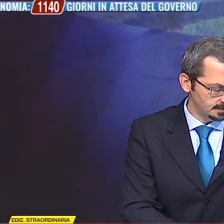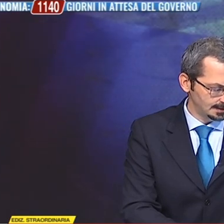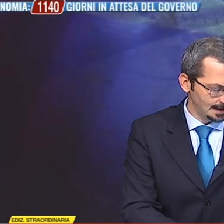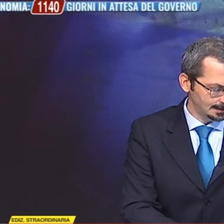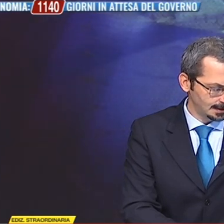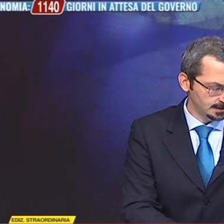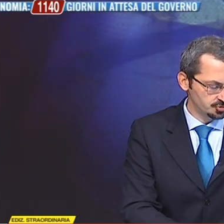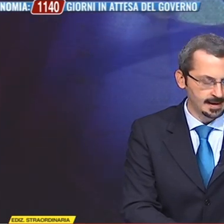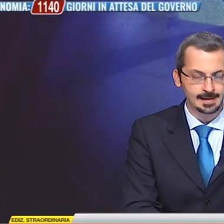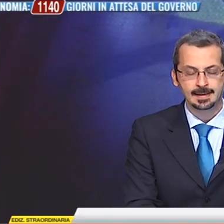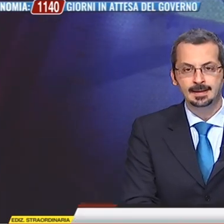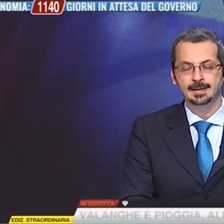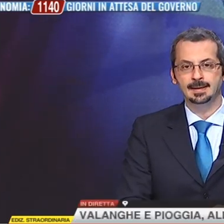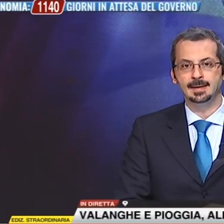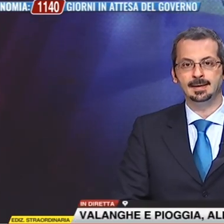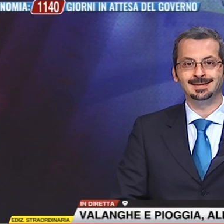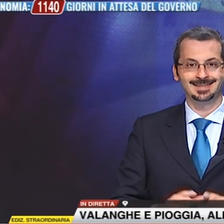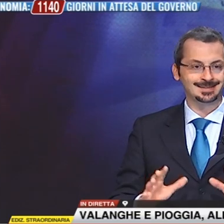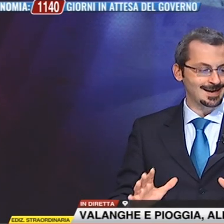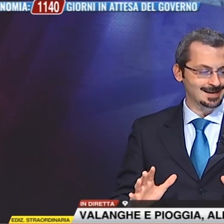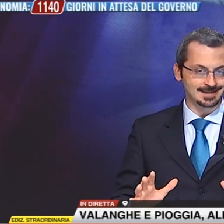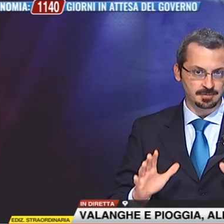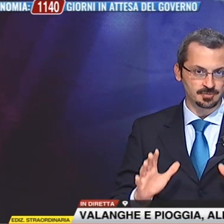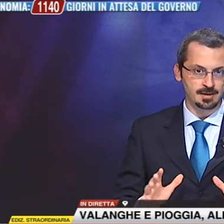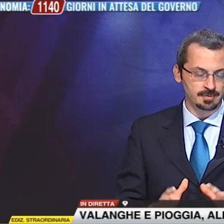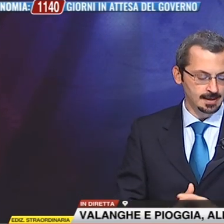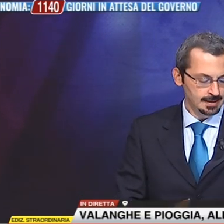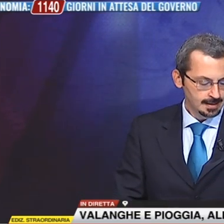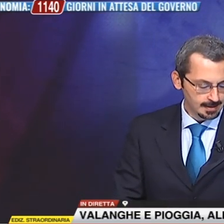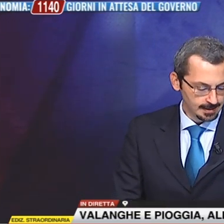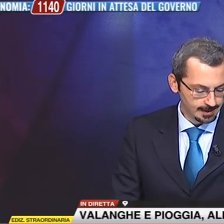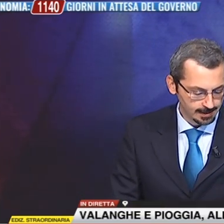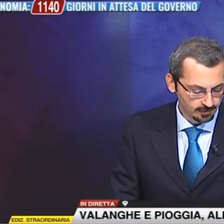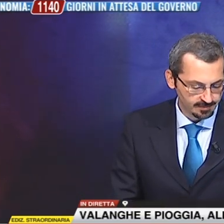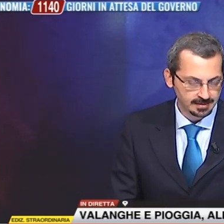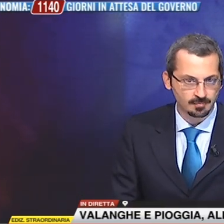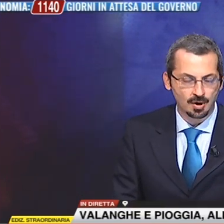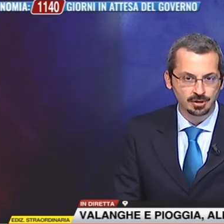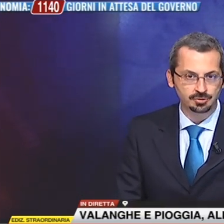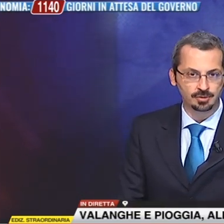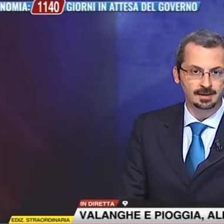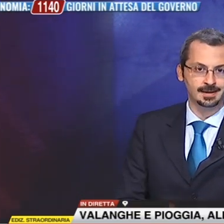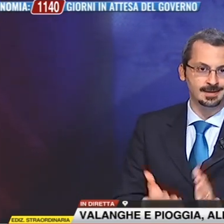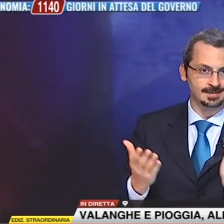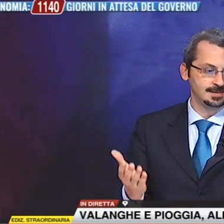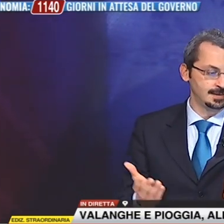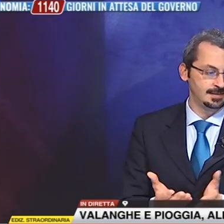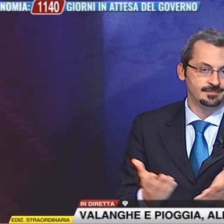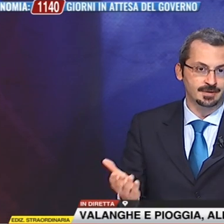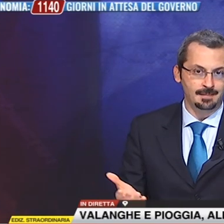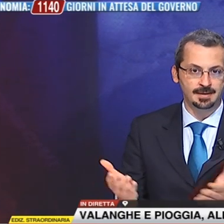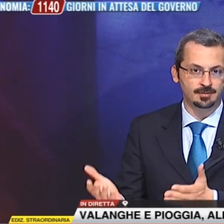precedente diretta, e cioè state a casa. Questo è ovviamente un monito a chi